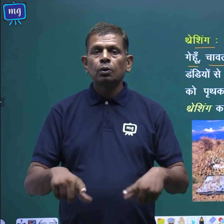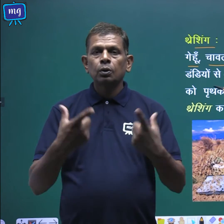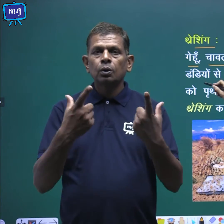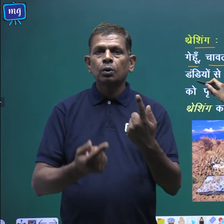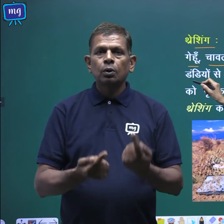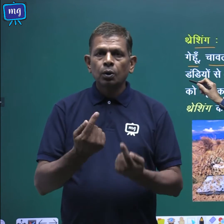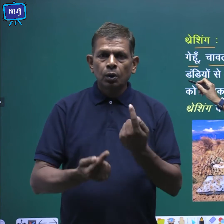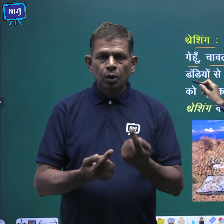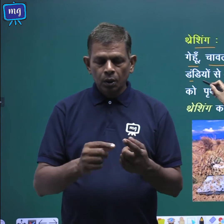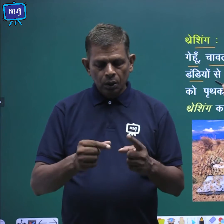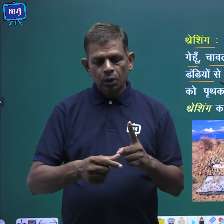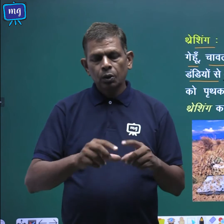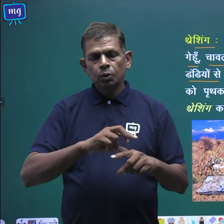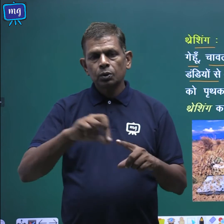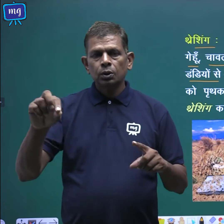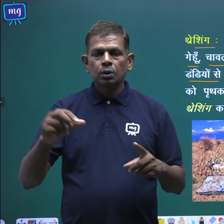डंडियों से